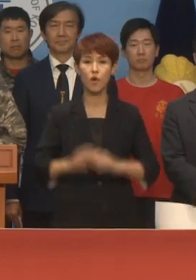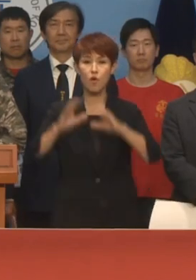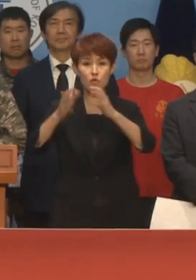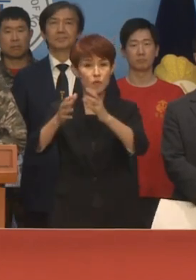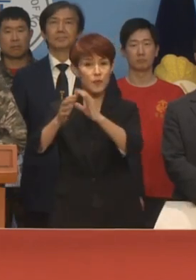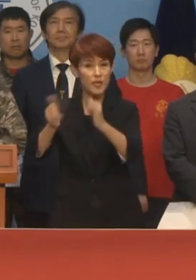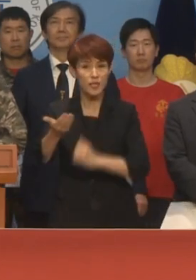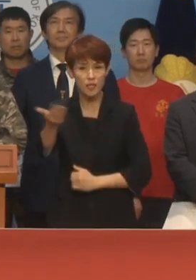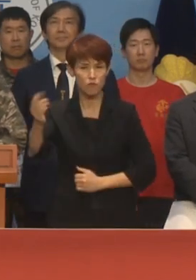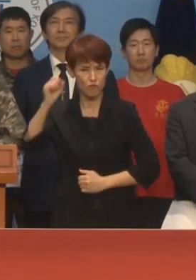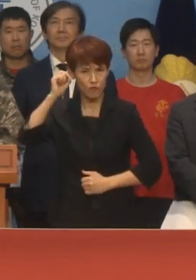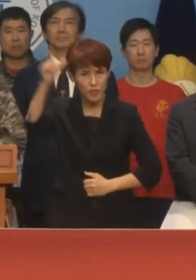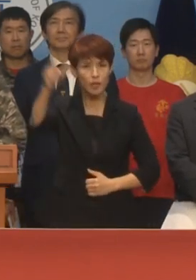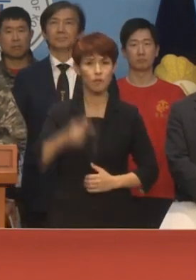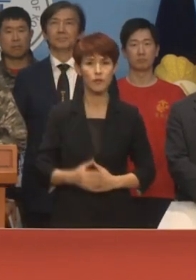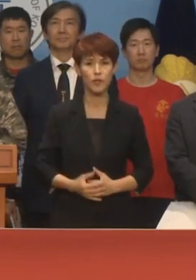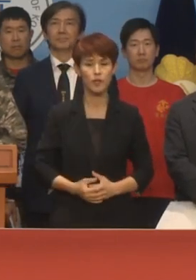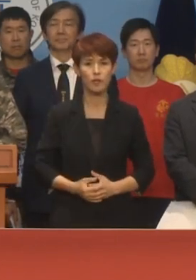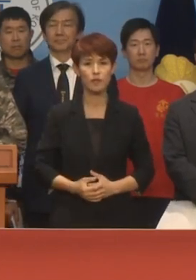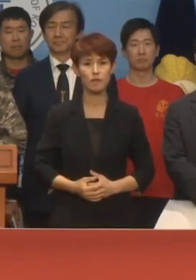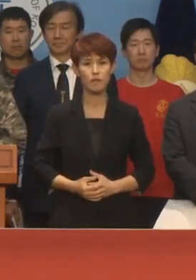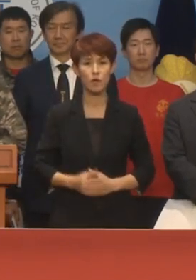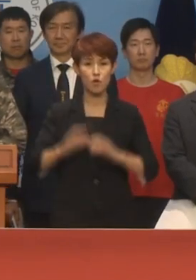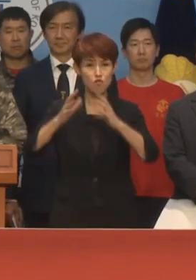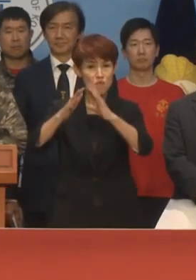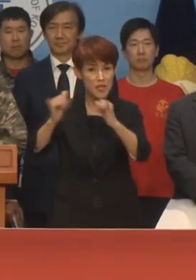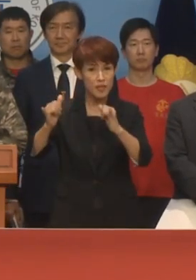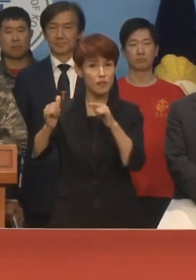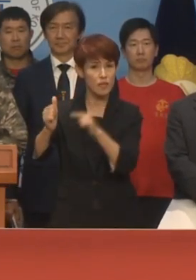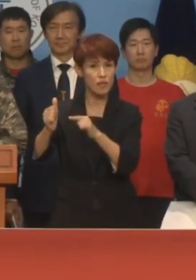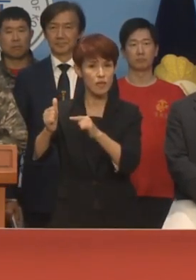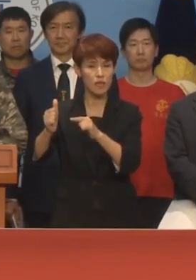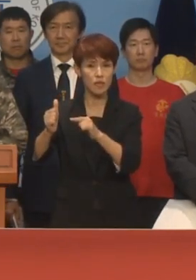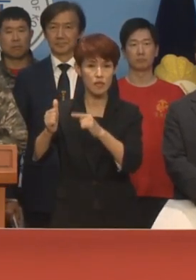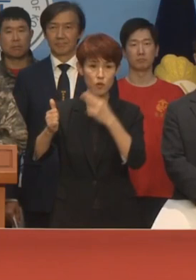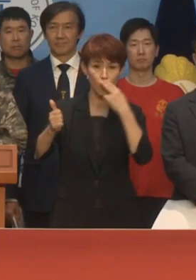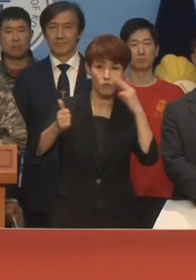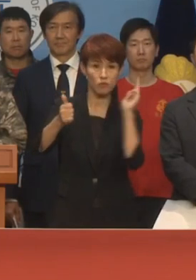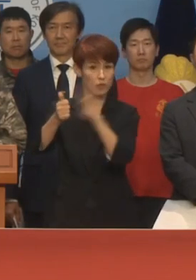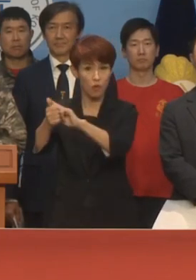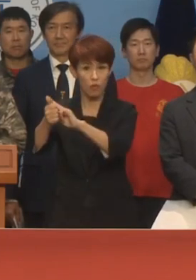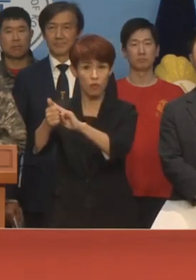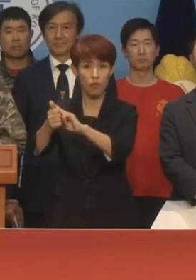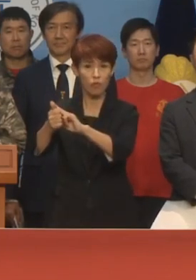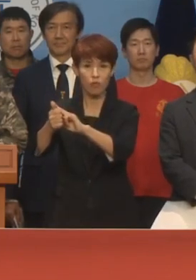국민은 위대합니다. 더 이상 국민을 향한 무모한 도전에